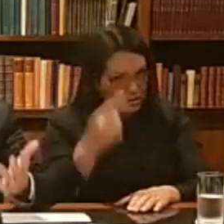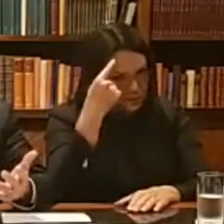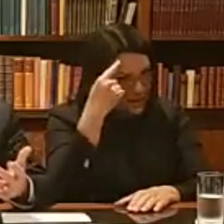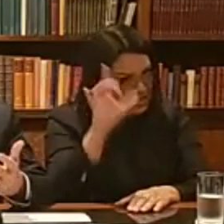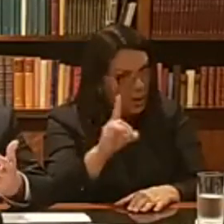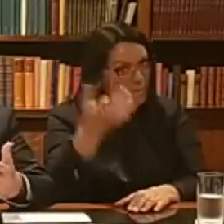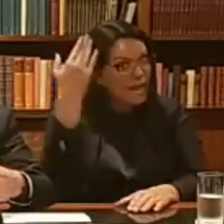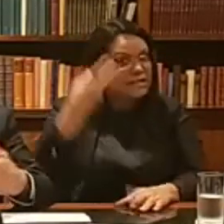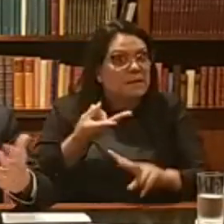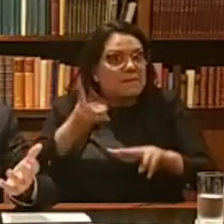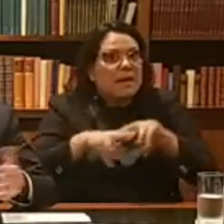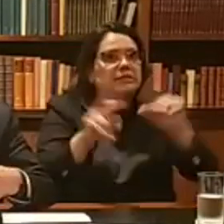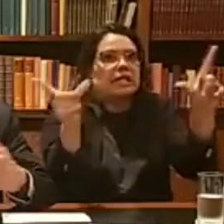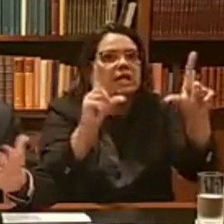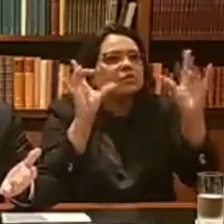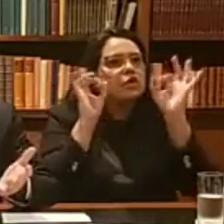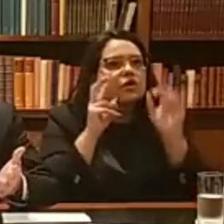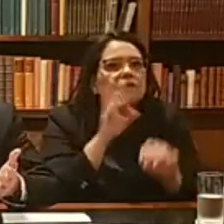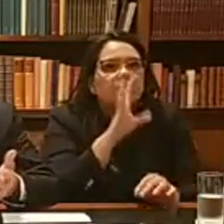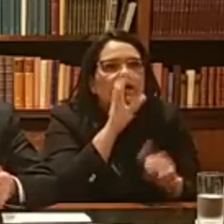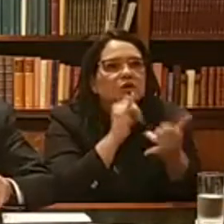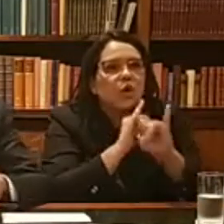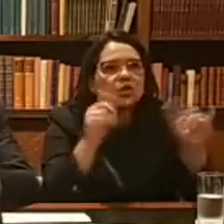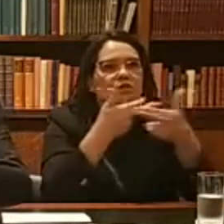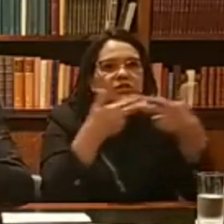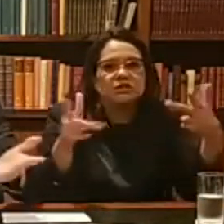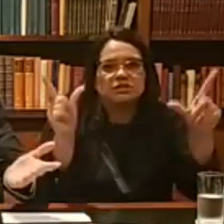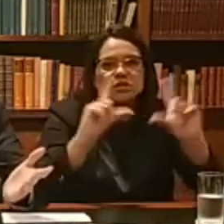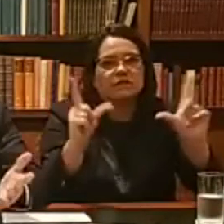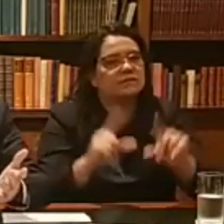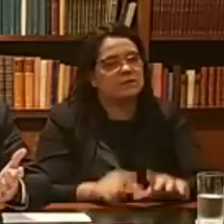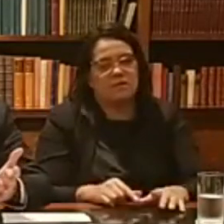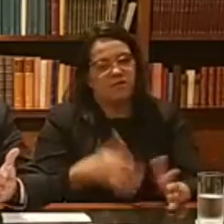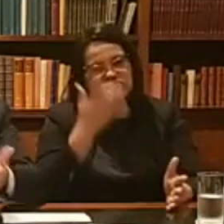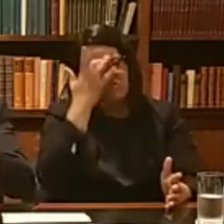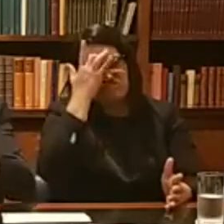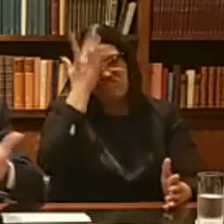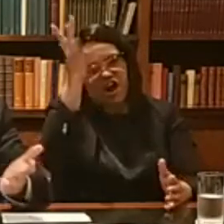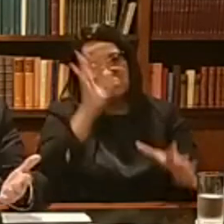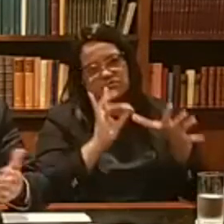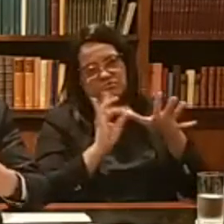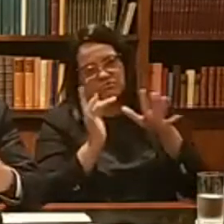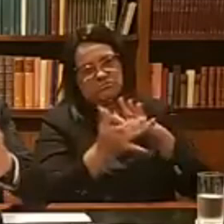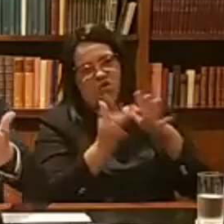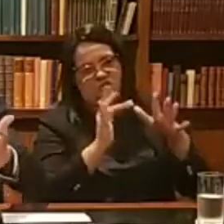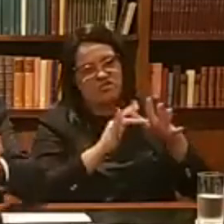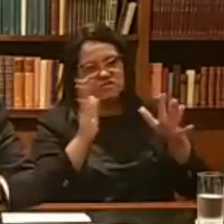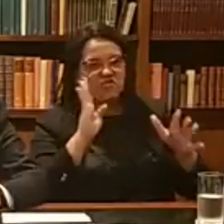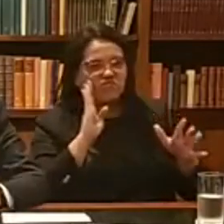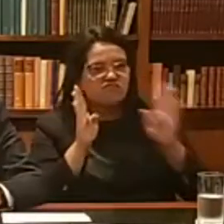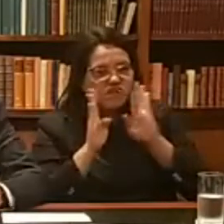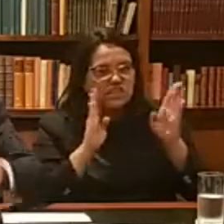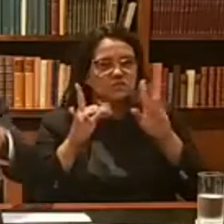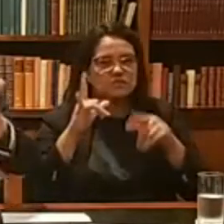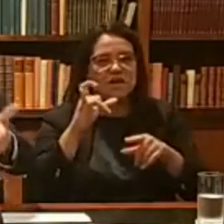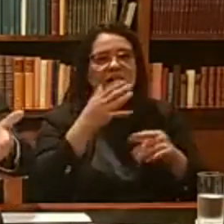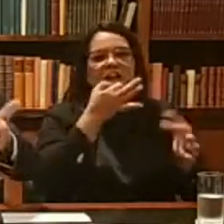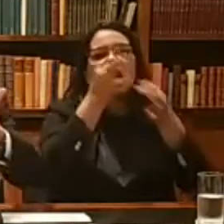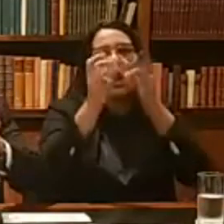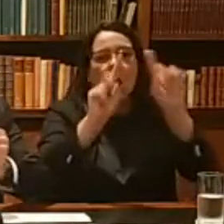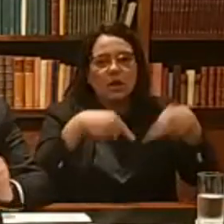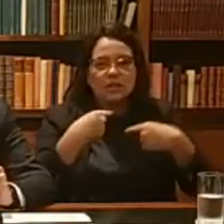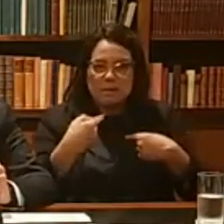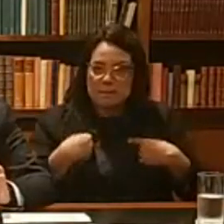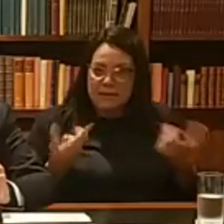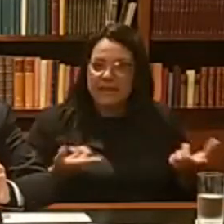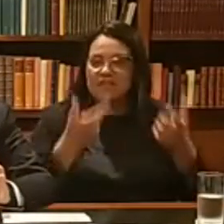não tem acesso, né? Jornais, que dificilmente tem acesso também. Tem as mídias sociais. Você fez até um vídeo tentando faturar, me criticando